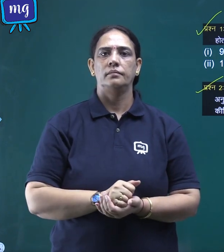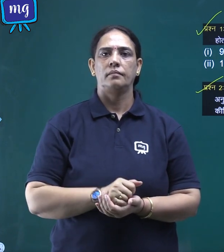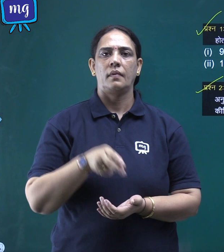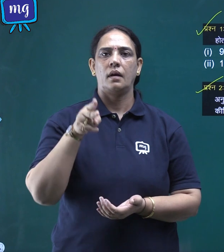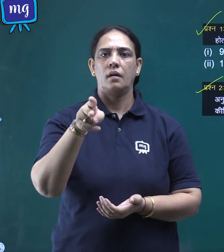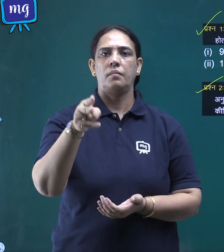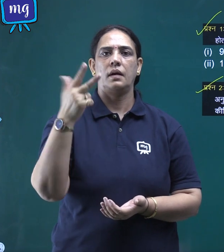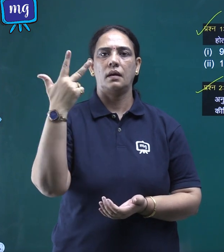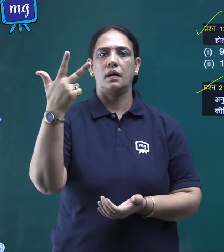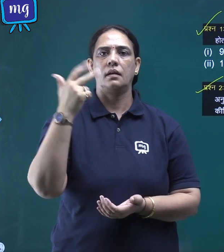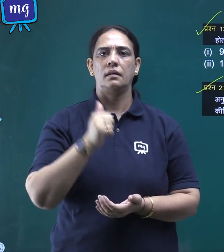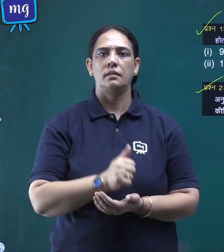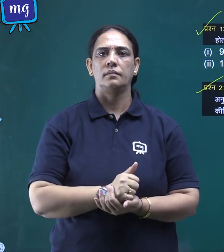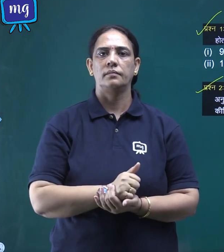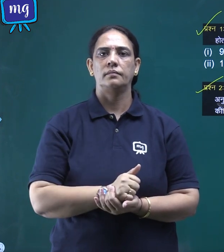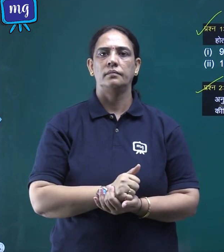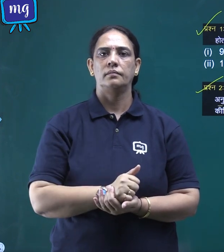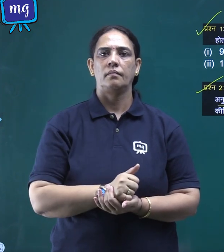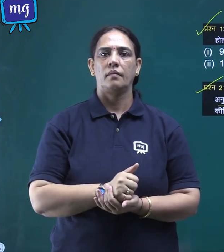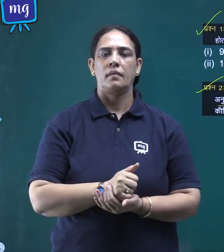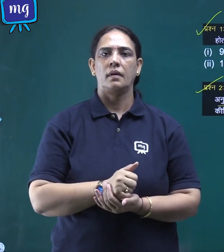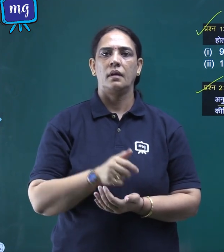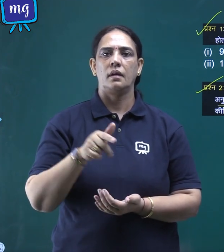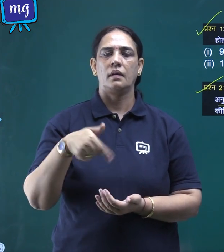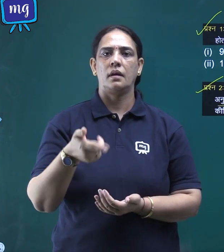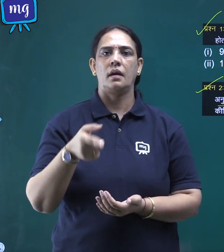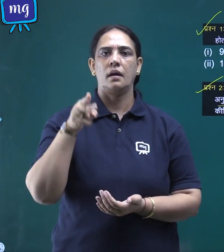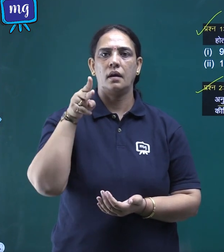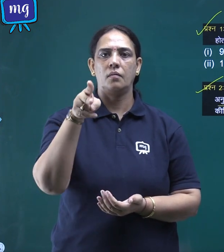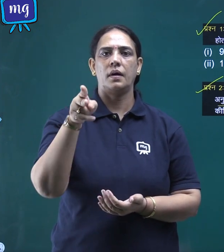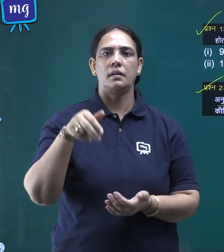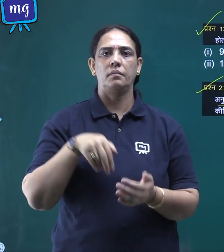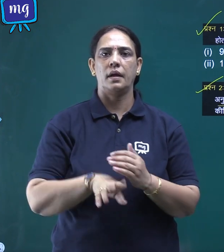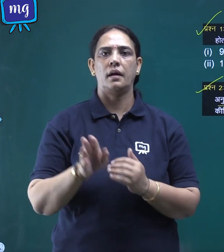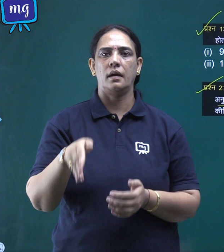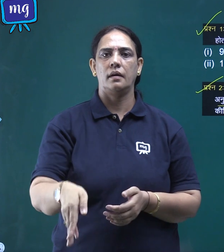अनुपात आठ के अनुपात में है,